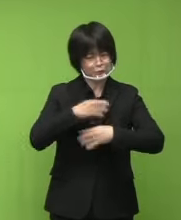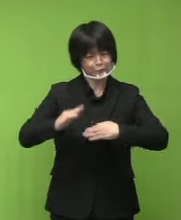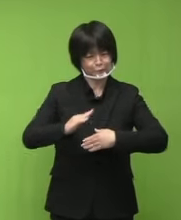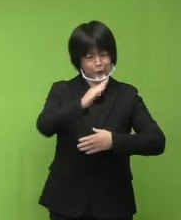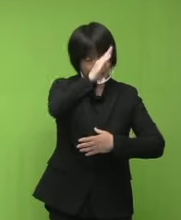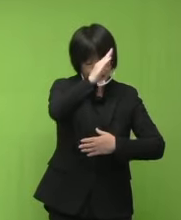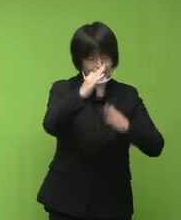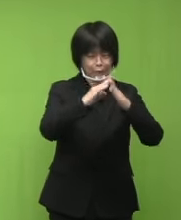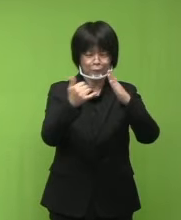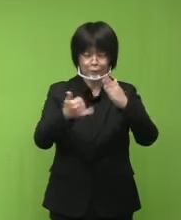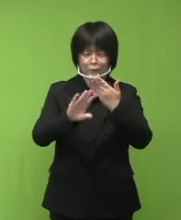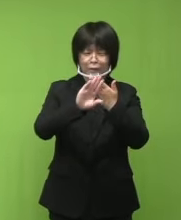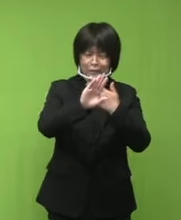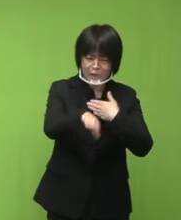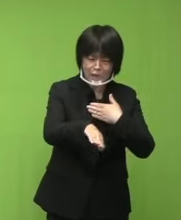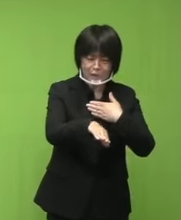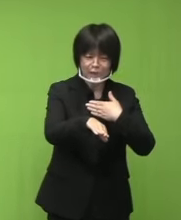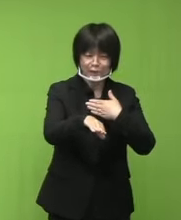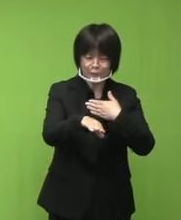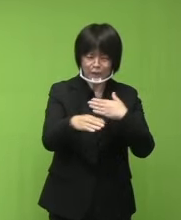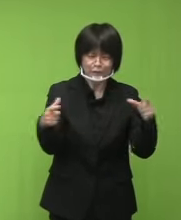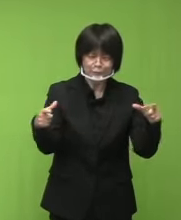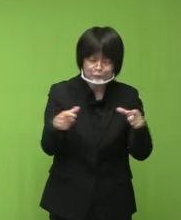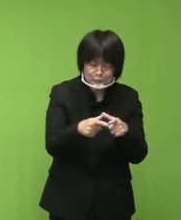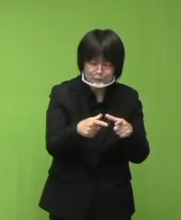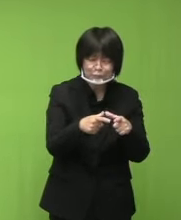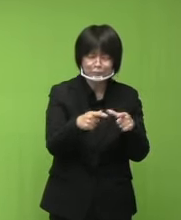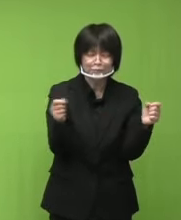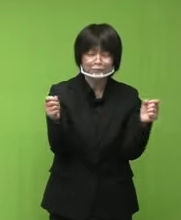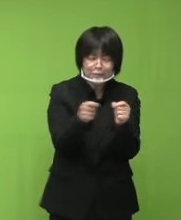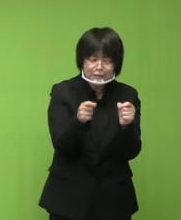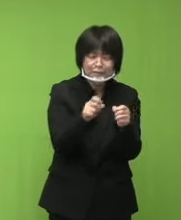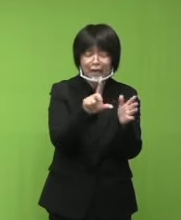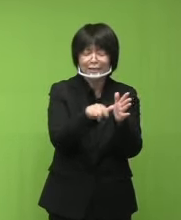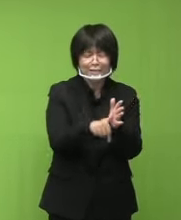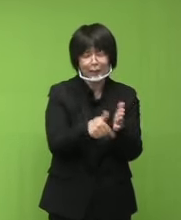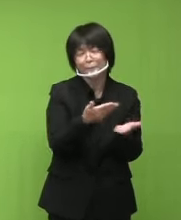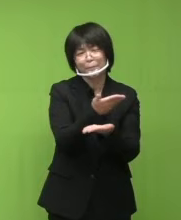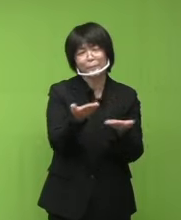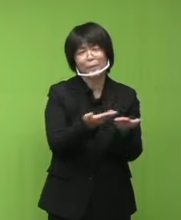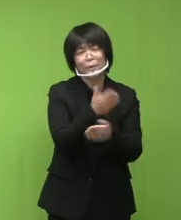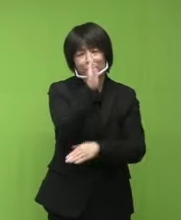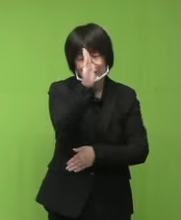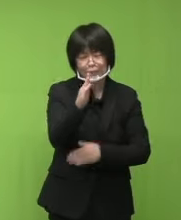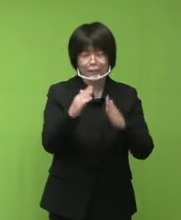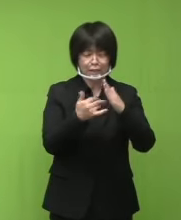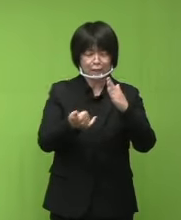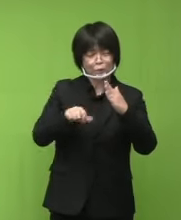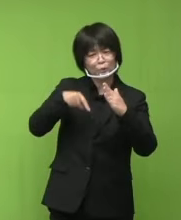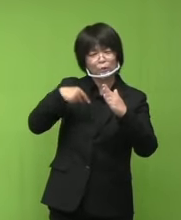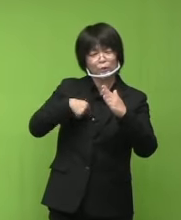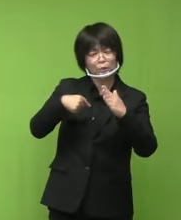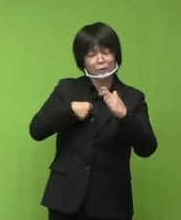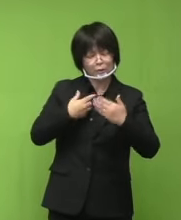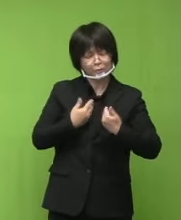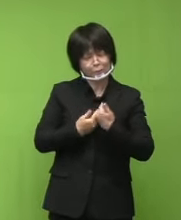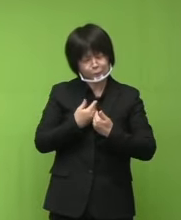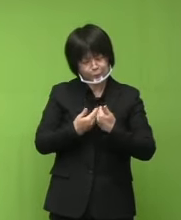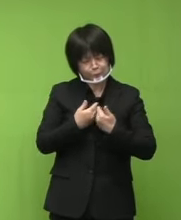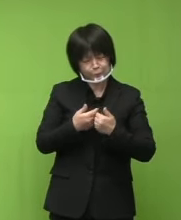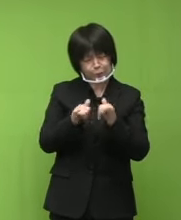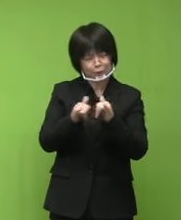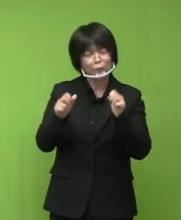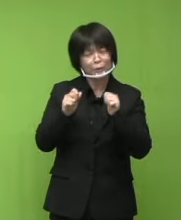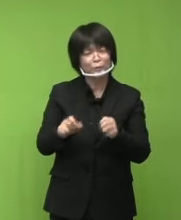少人数、短時間としていただきますようお願いをいたします。ご家族であっても体調に異変のある方がいる場